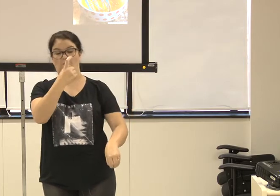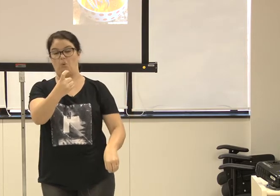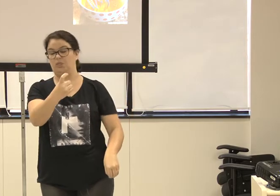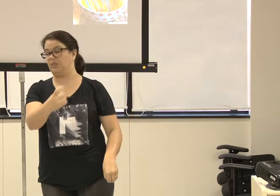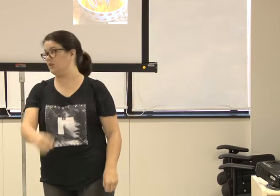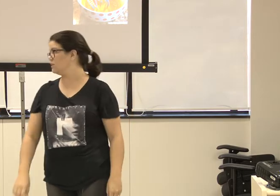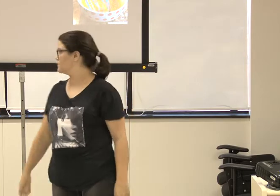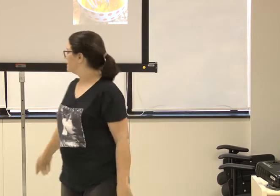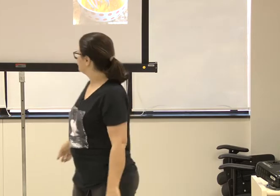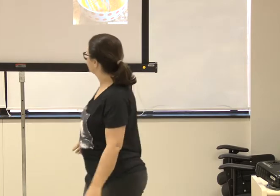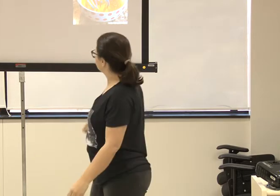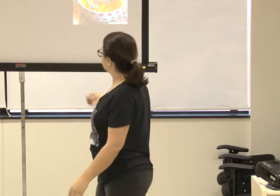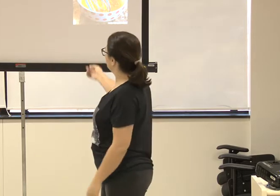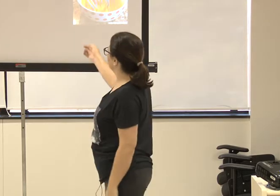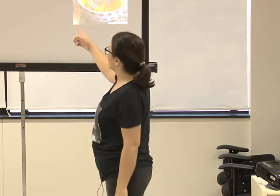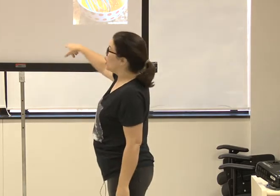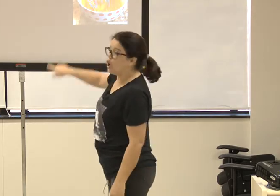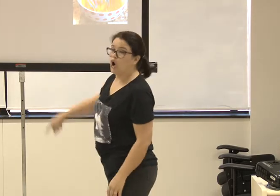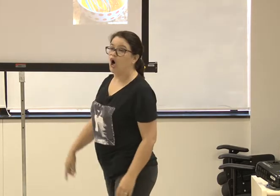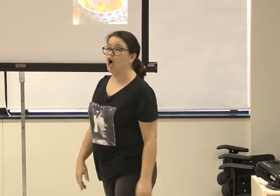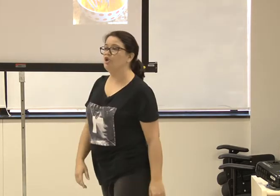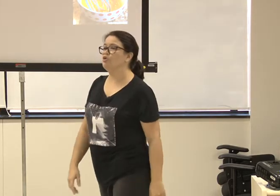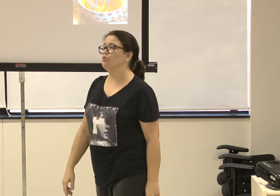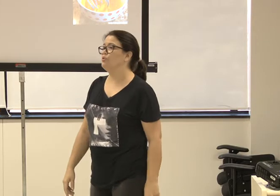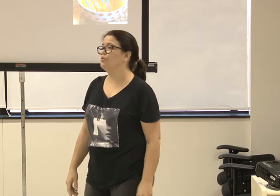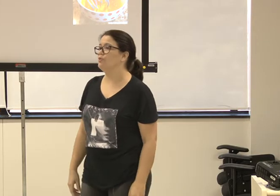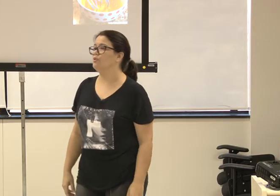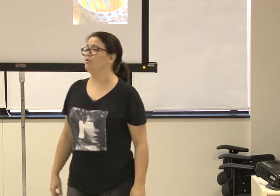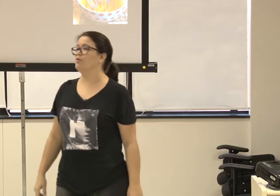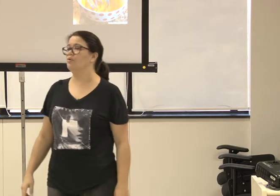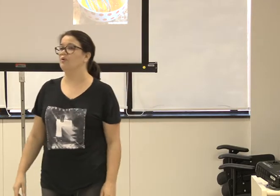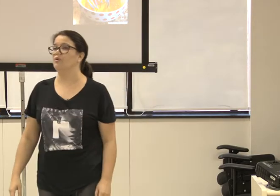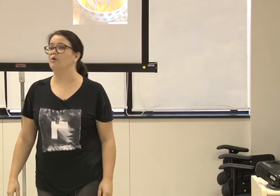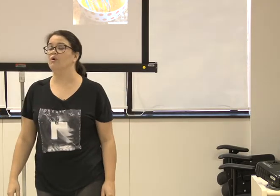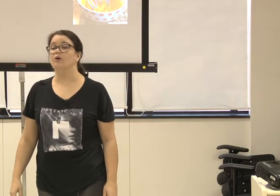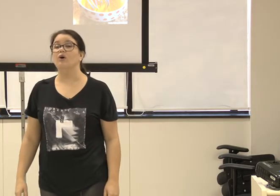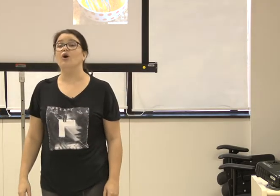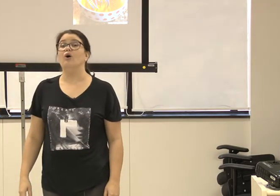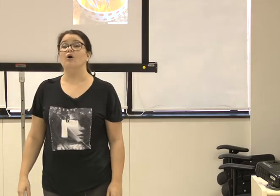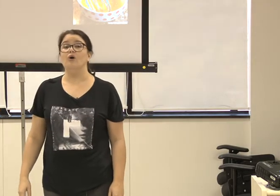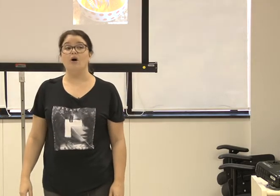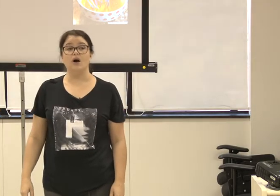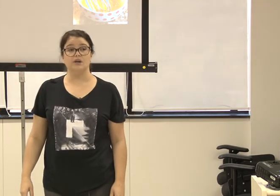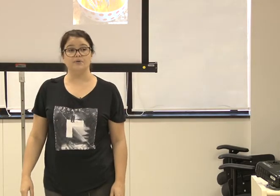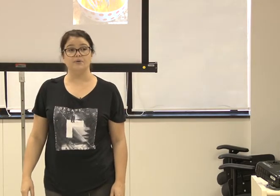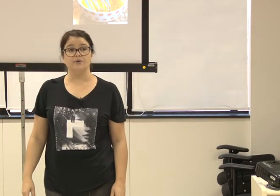Pensei exatamente isso quando o prejuízo de mal. Óleo. Eu pensei exatamente isso aí. Óleo.